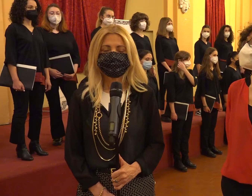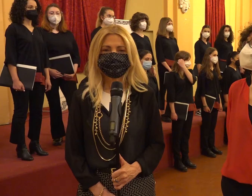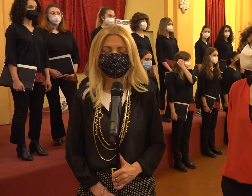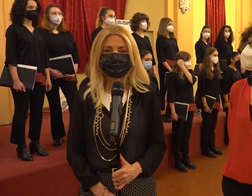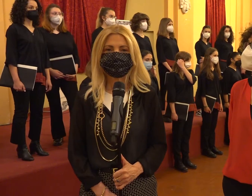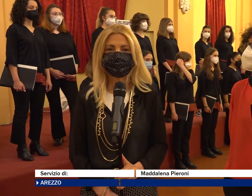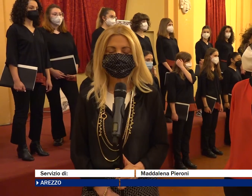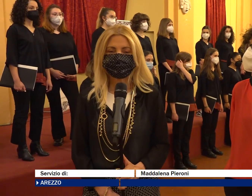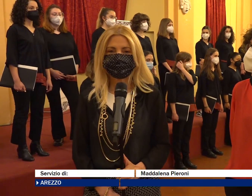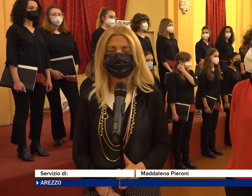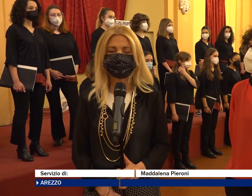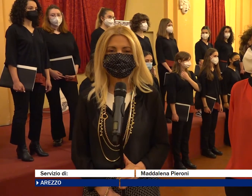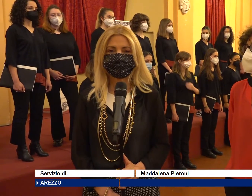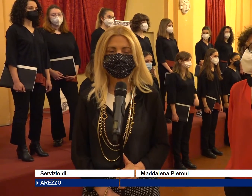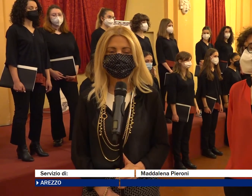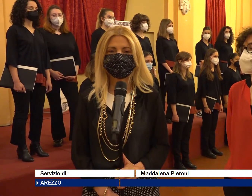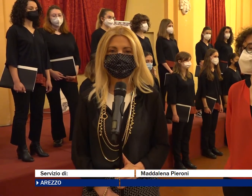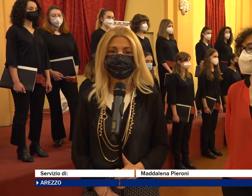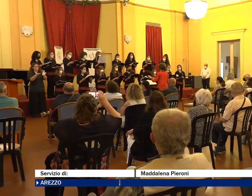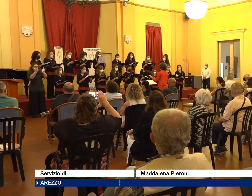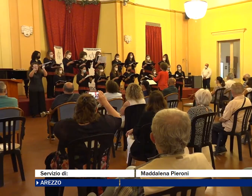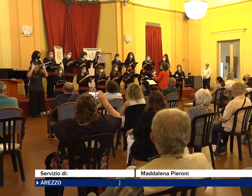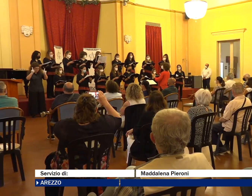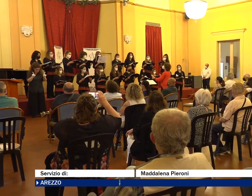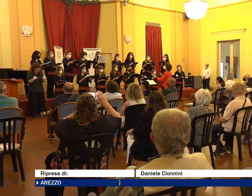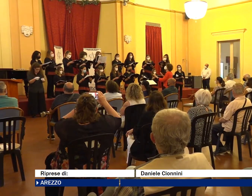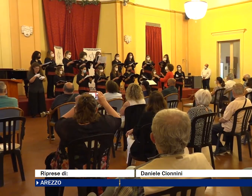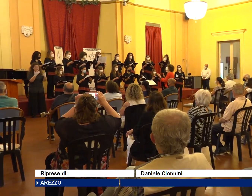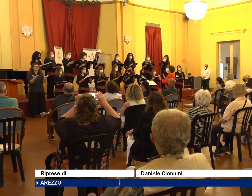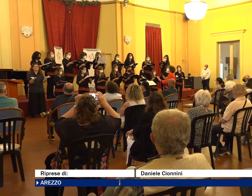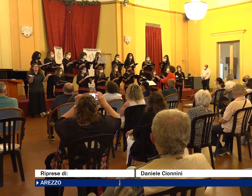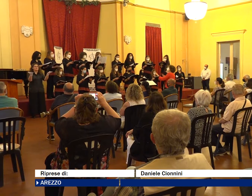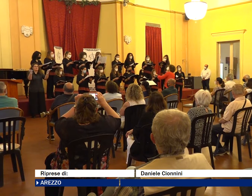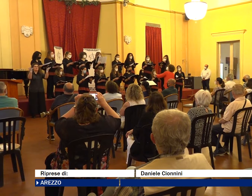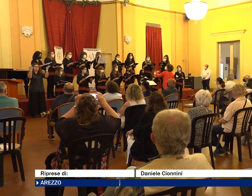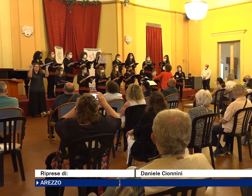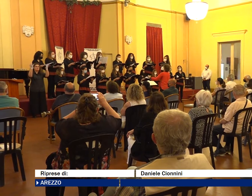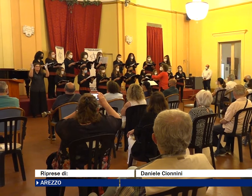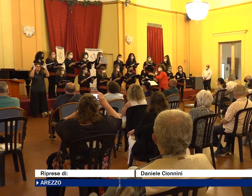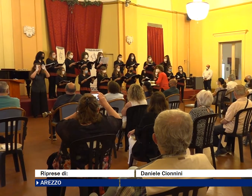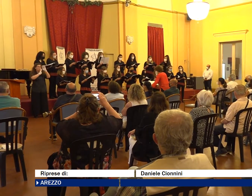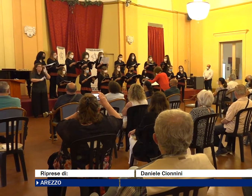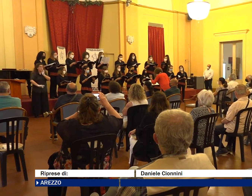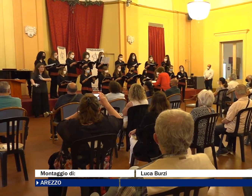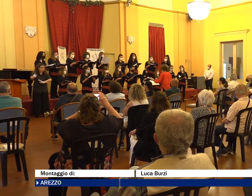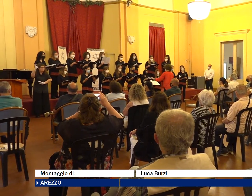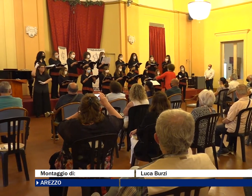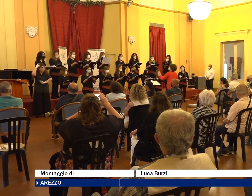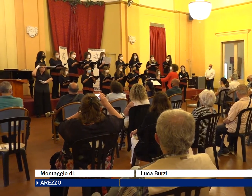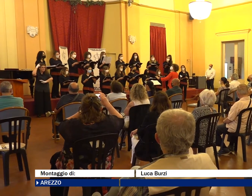Circolo Artistico di Arezzo con Gianna Ghiori, parliamo dell'inizio di questo progetto inclusivo e bellissimo che si chiama Mani Bianche, che